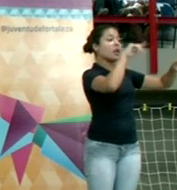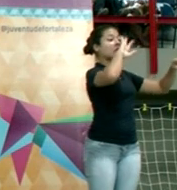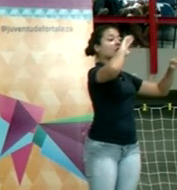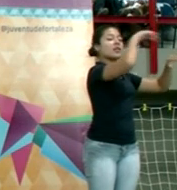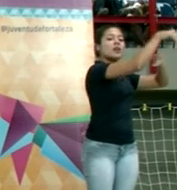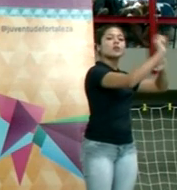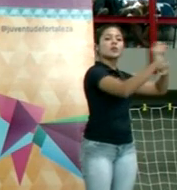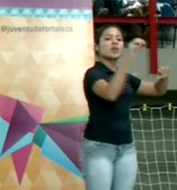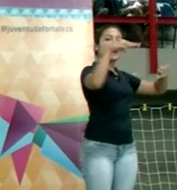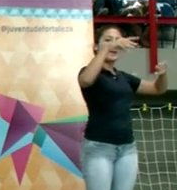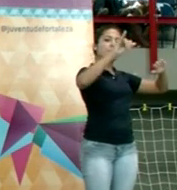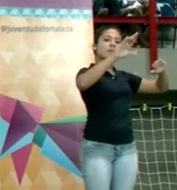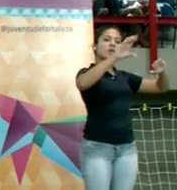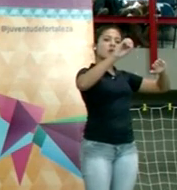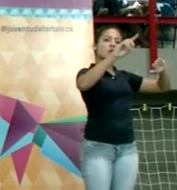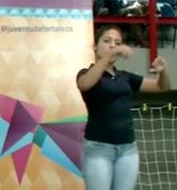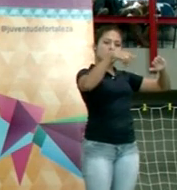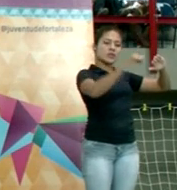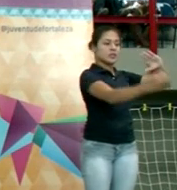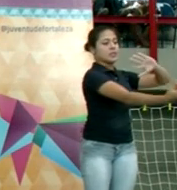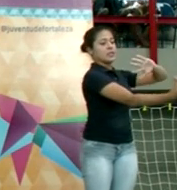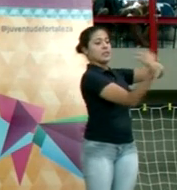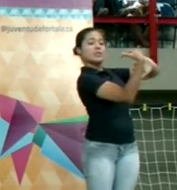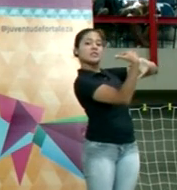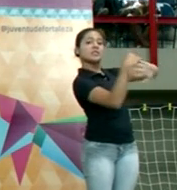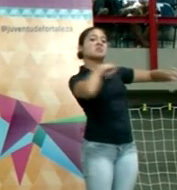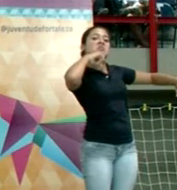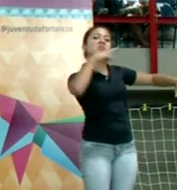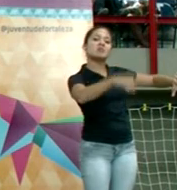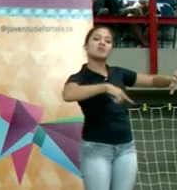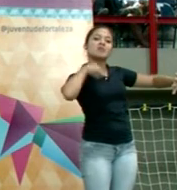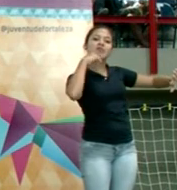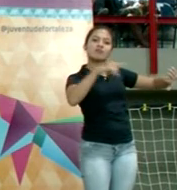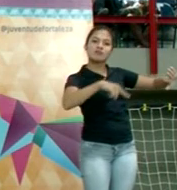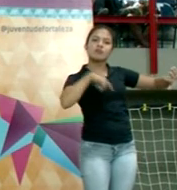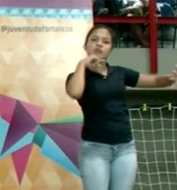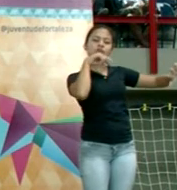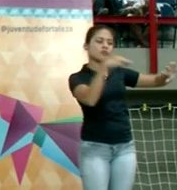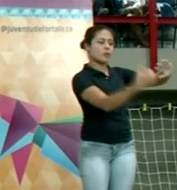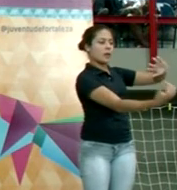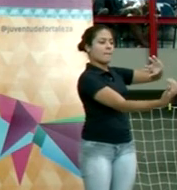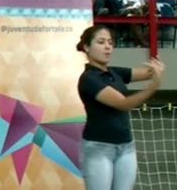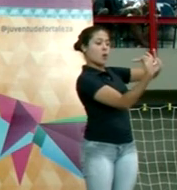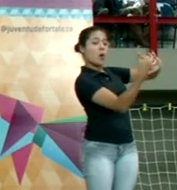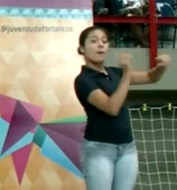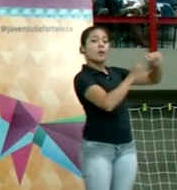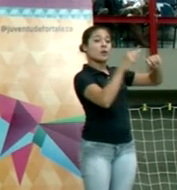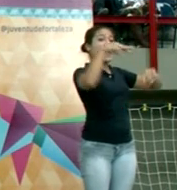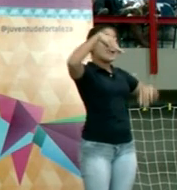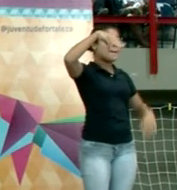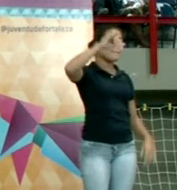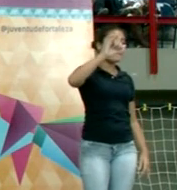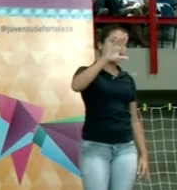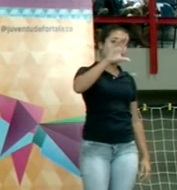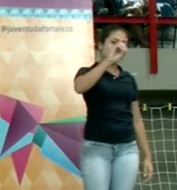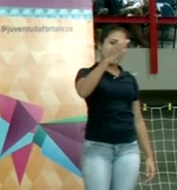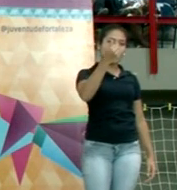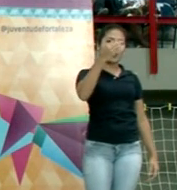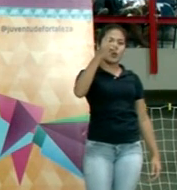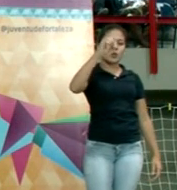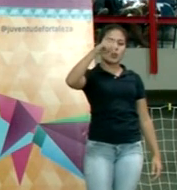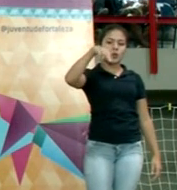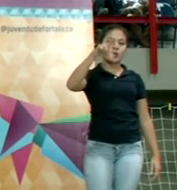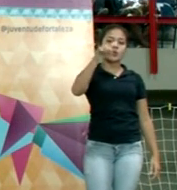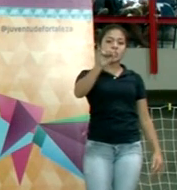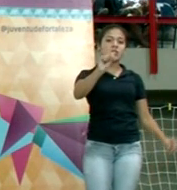conseguem atravessar os buraquinhos porque elas são maiores do que os buraquinhos. O que quer dizer que as micro-ondas são grandes. Micro aí faz